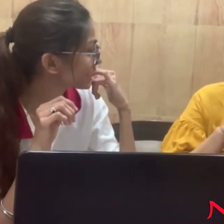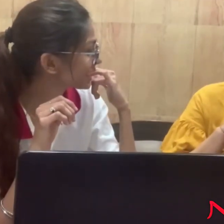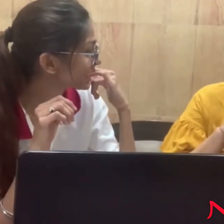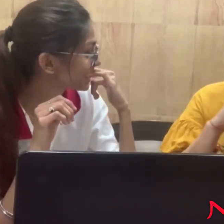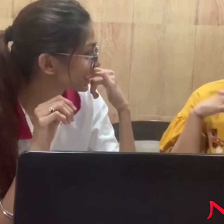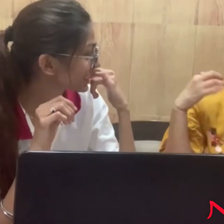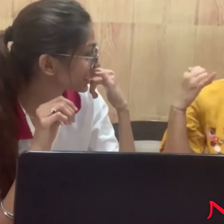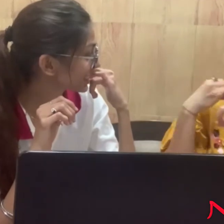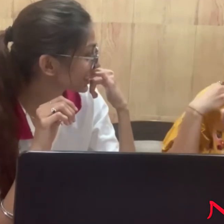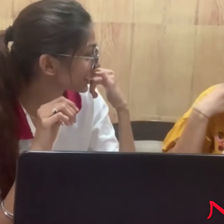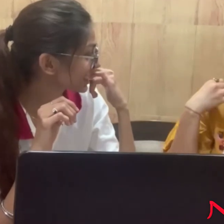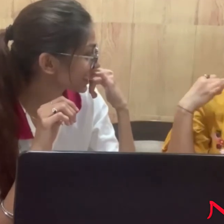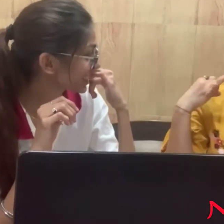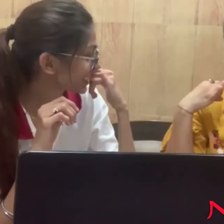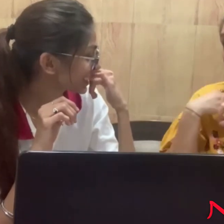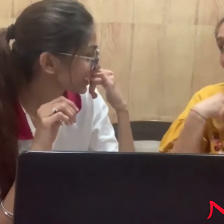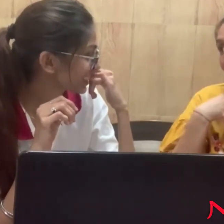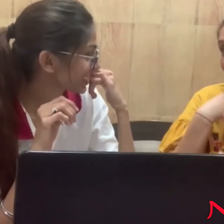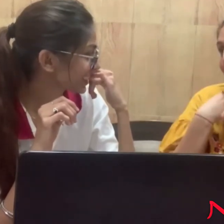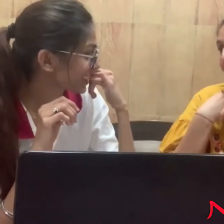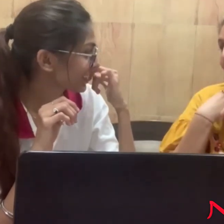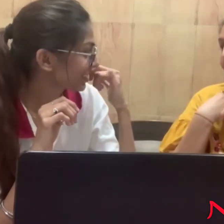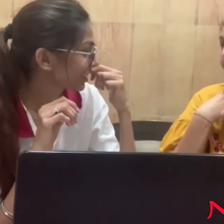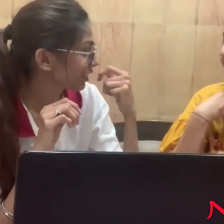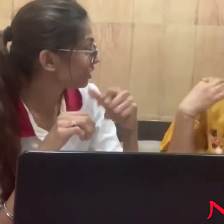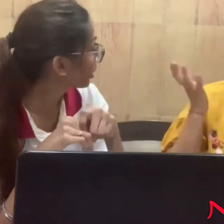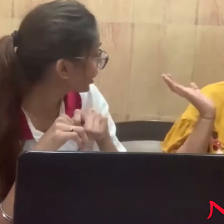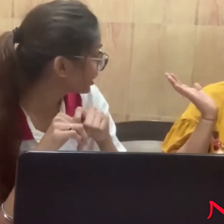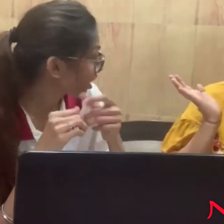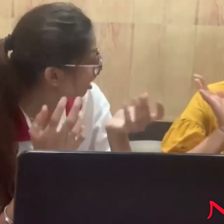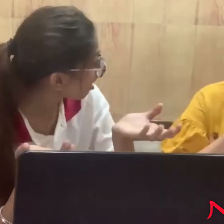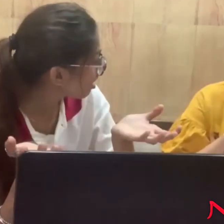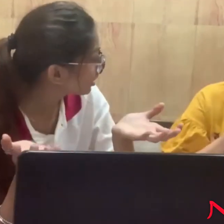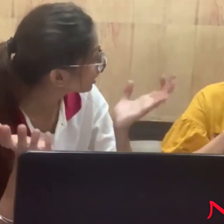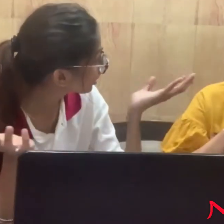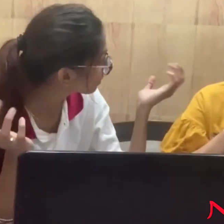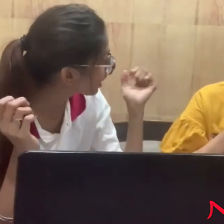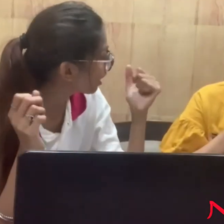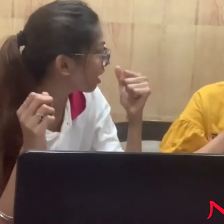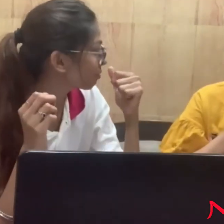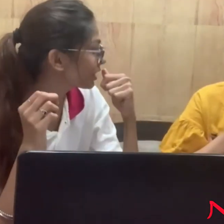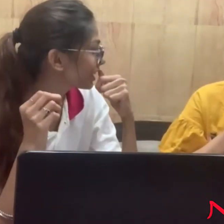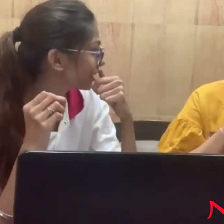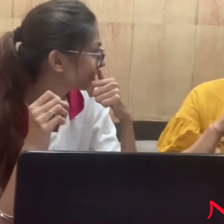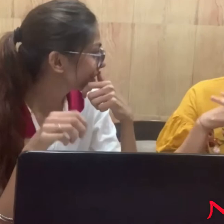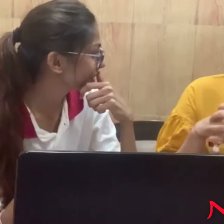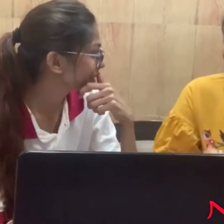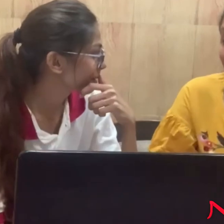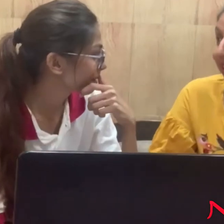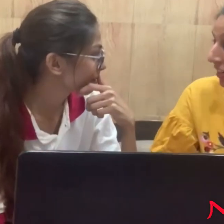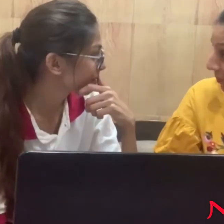mujhe to laga khali chocolate hoga. मिल्क होगा इतना सारा होगा हाँ, कर्ज भी डाला हमने कर्ज भी